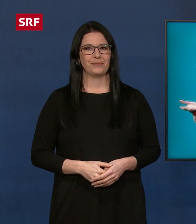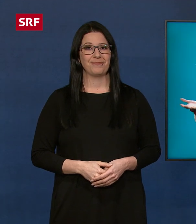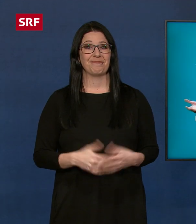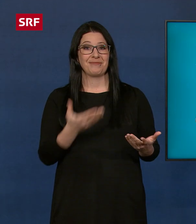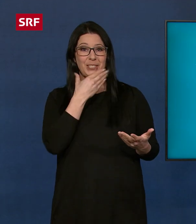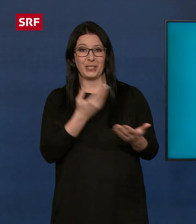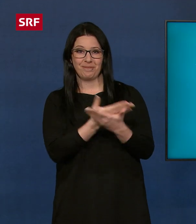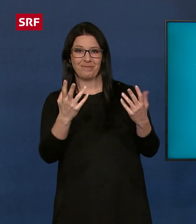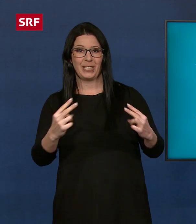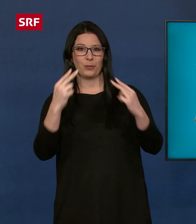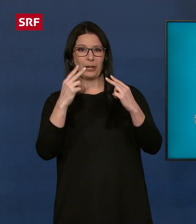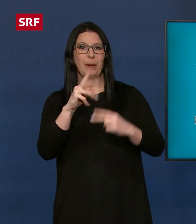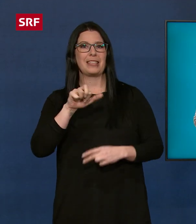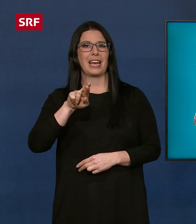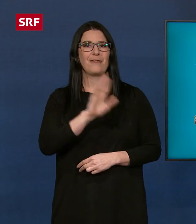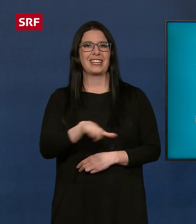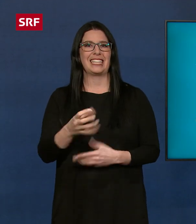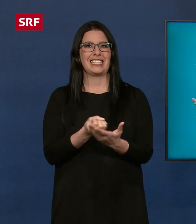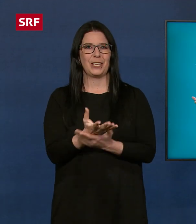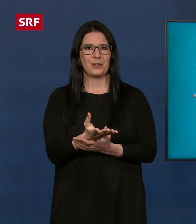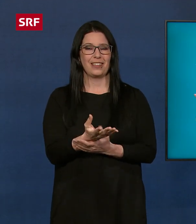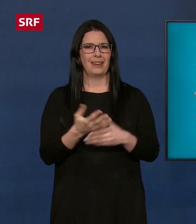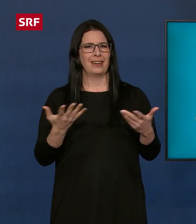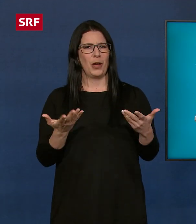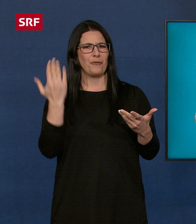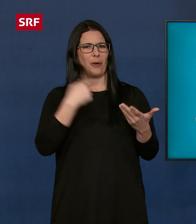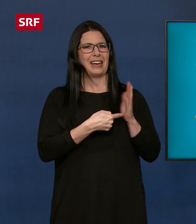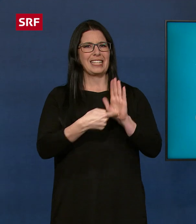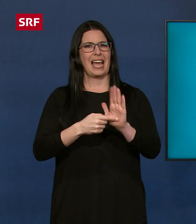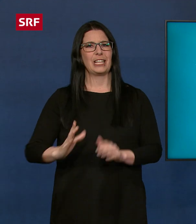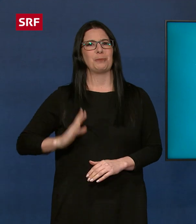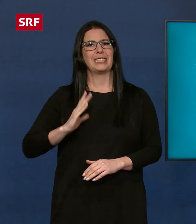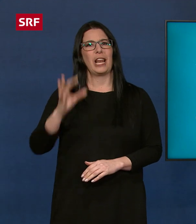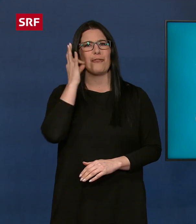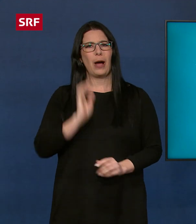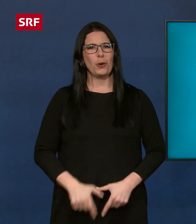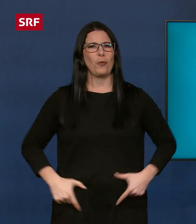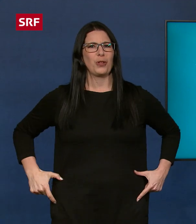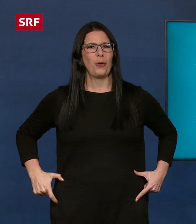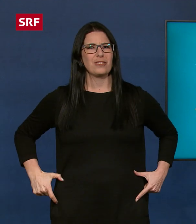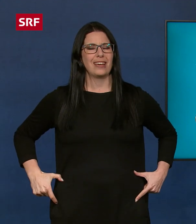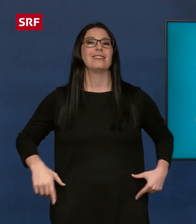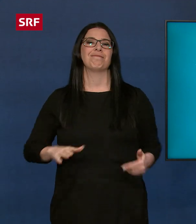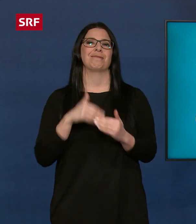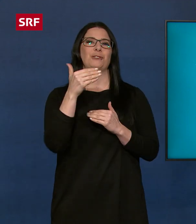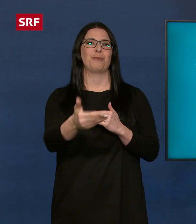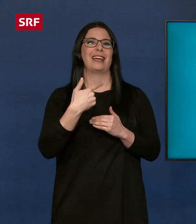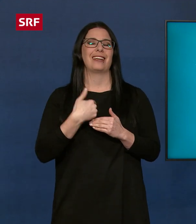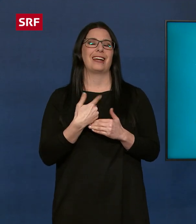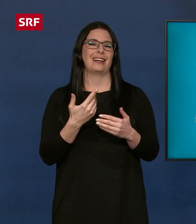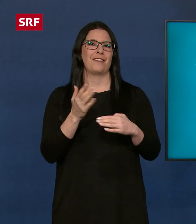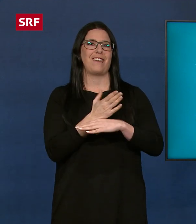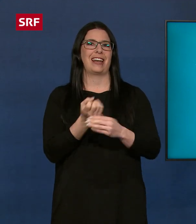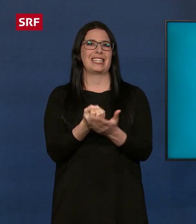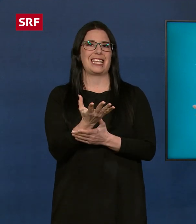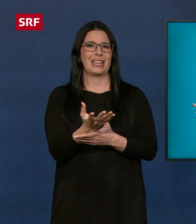Schön, dass du mit dabei bist bei deiner SRF Kids News. Was es mit dieser speziellen Frauenunterhose auf sich hat, das erfährst später in dieser